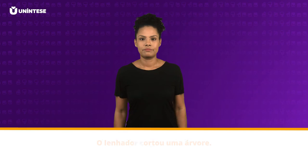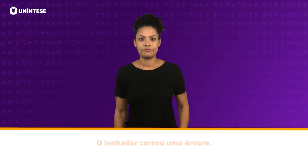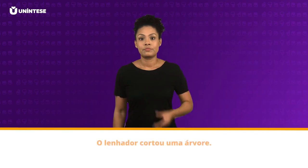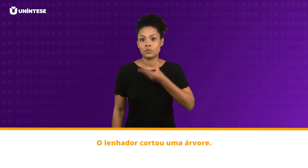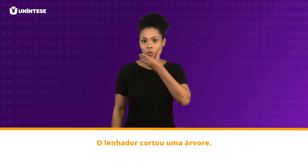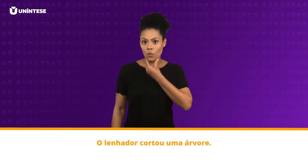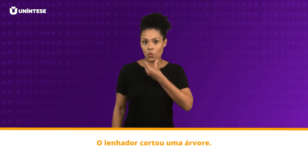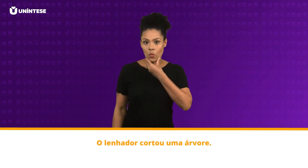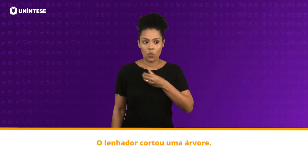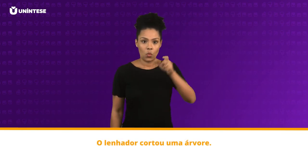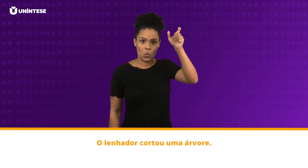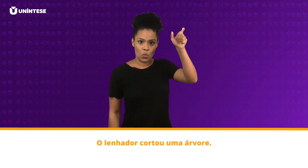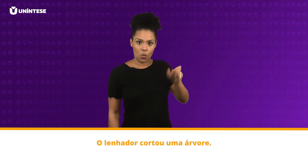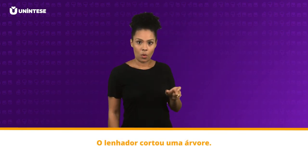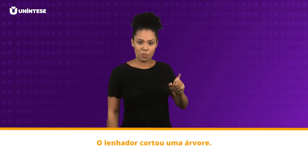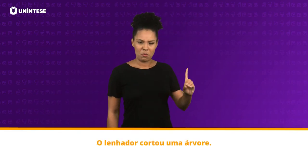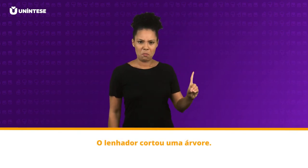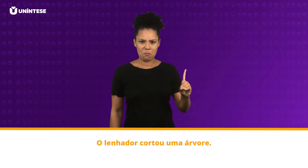O lenhador cortou uma árvore.